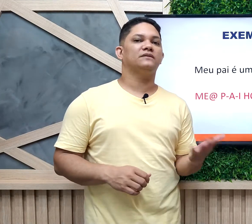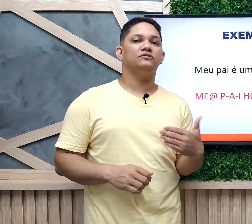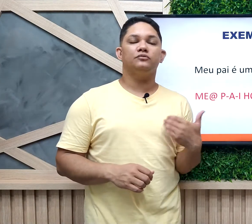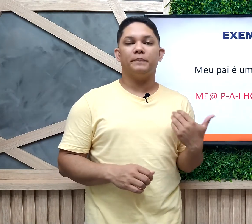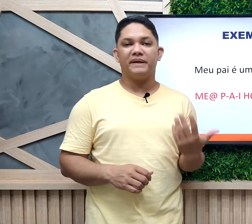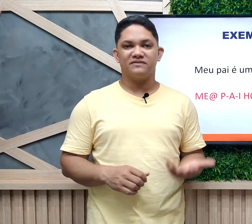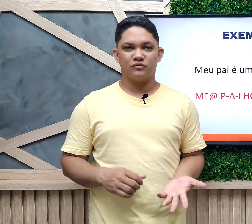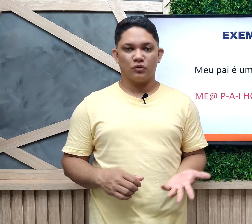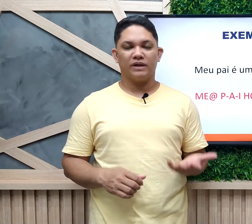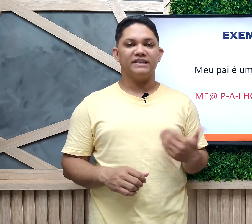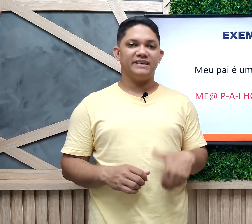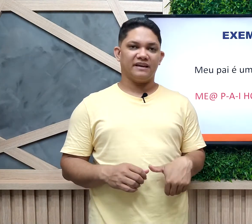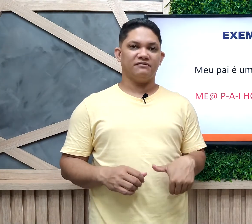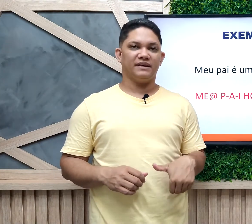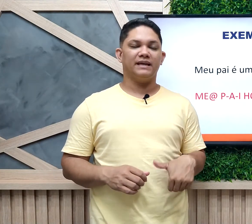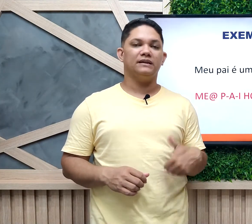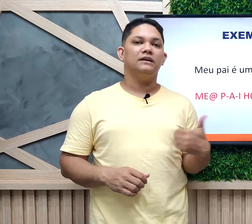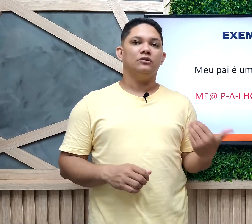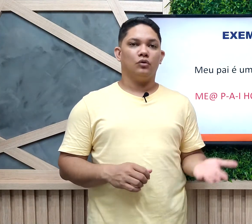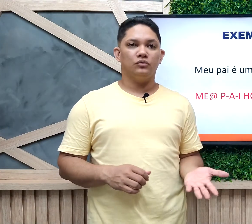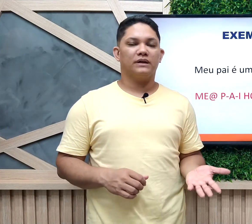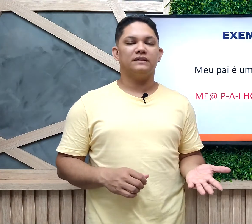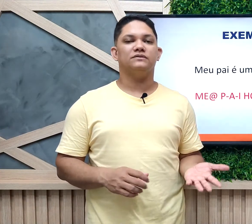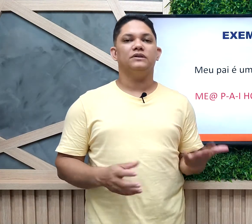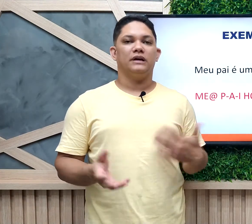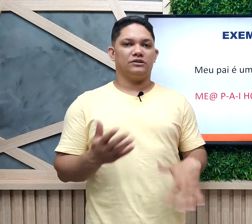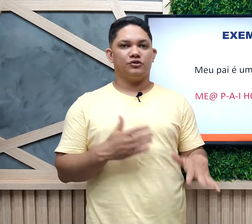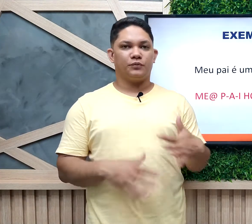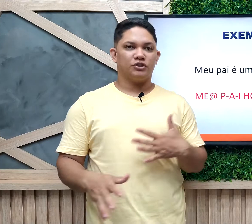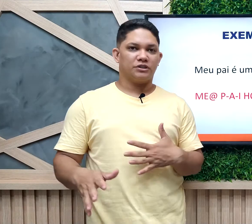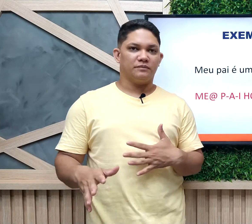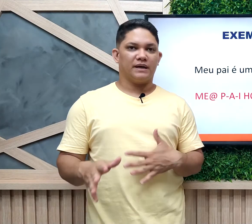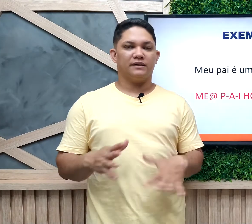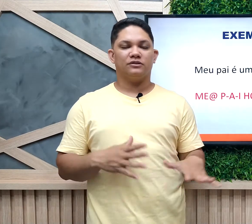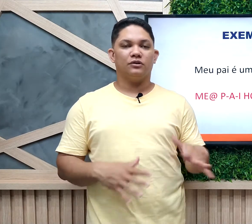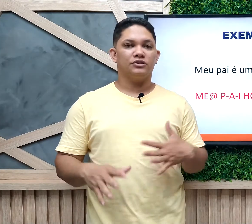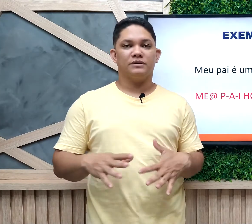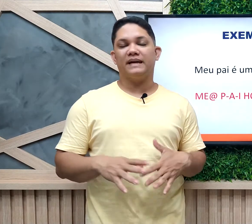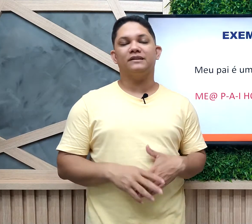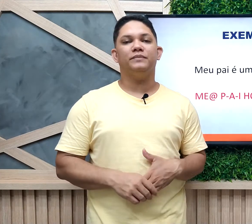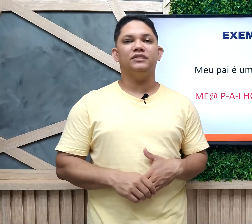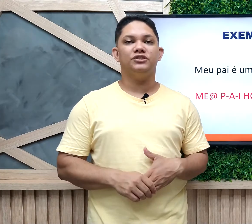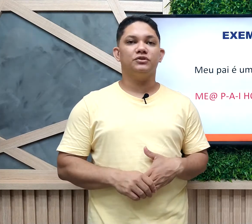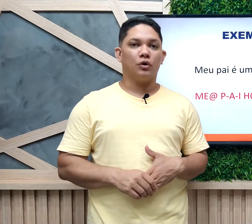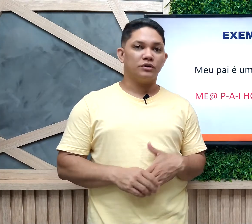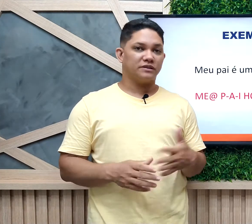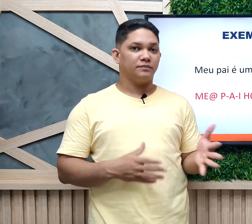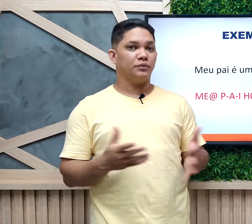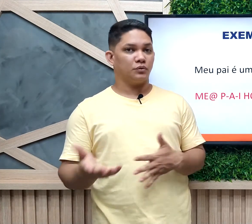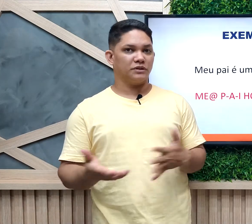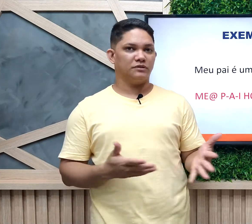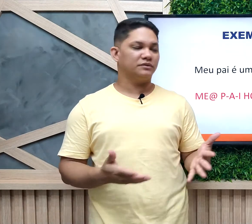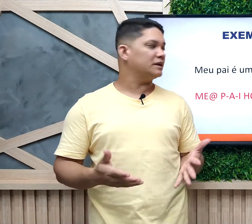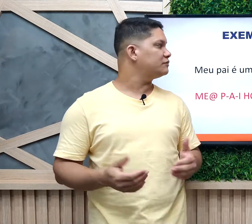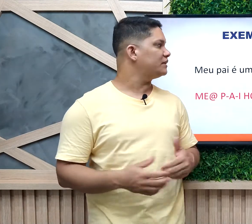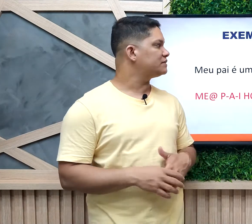de uma pessoa que é velha, ou no caso a gente pode chamar também de idosa, por conta do termo velho ser um